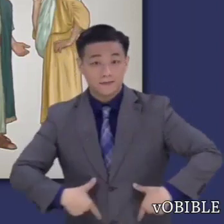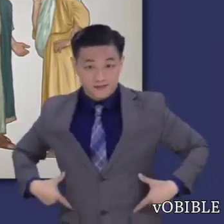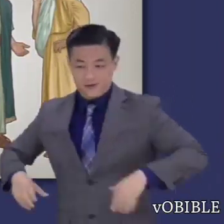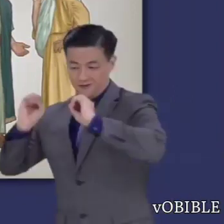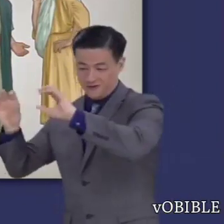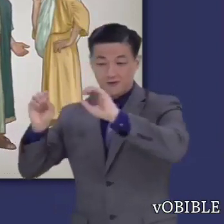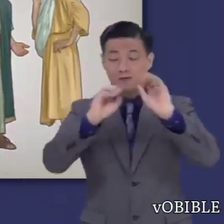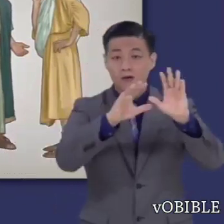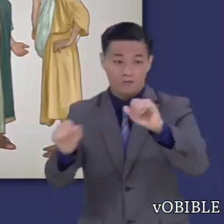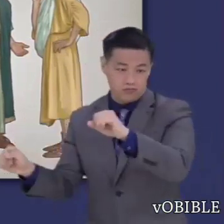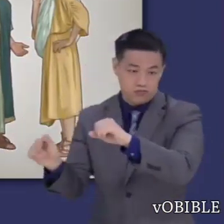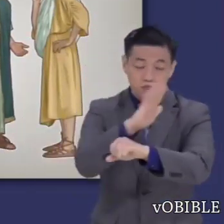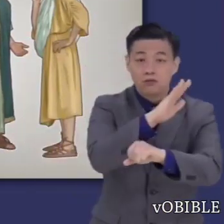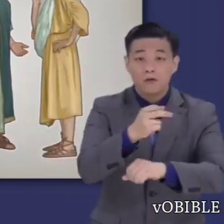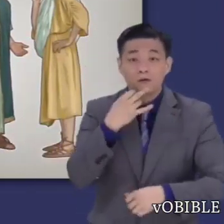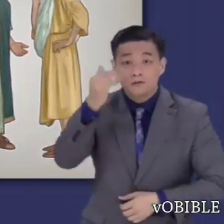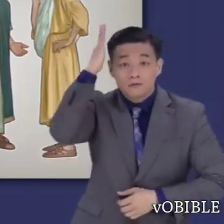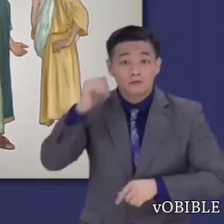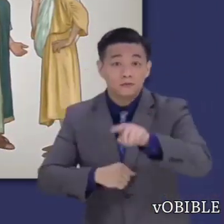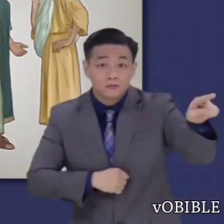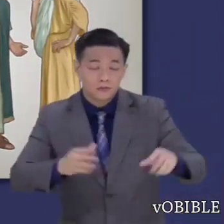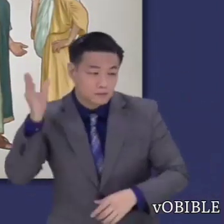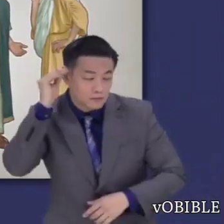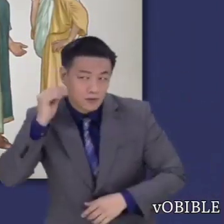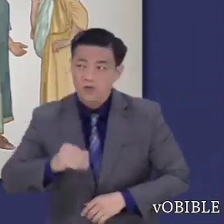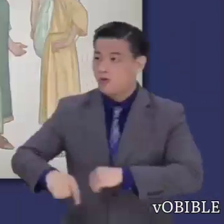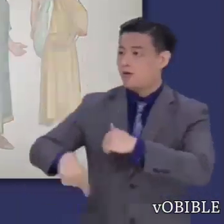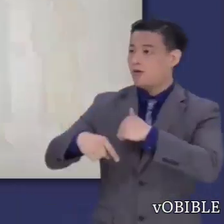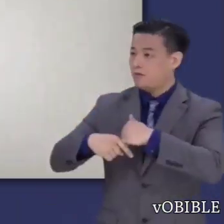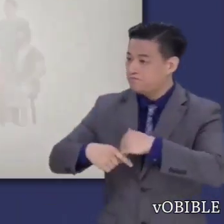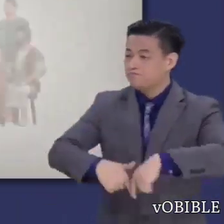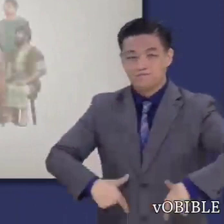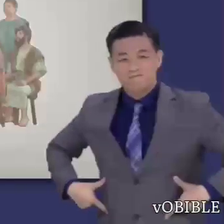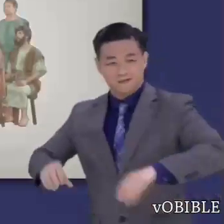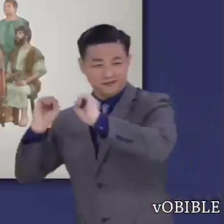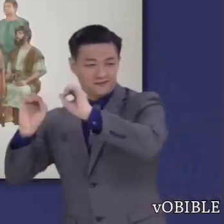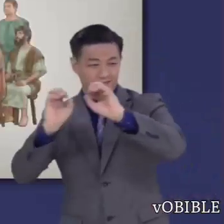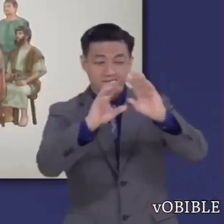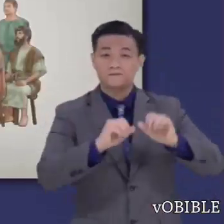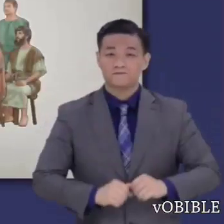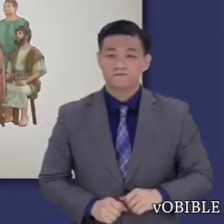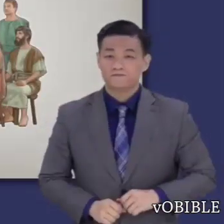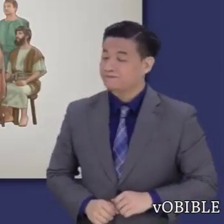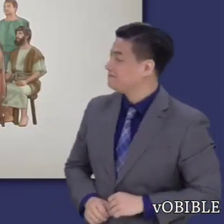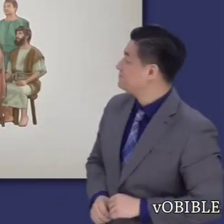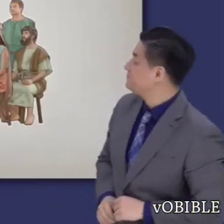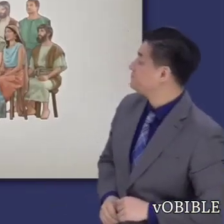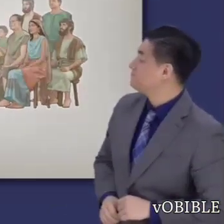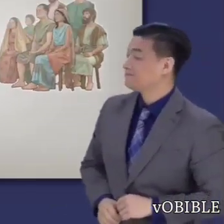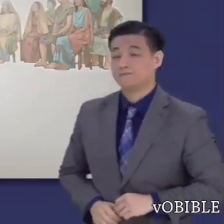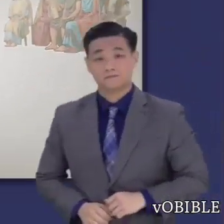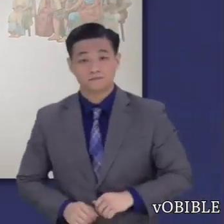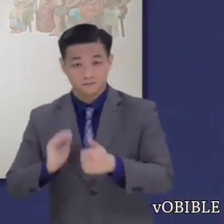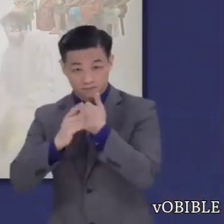这让其他弟兄受到鼓励，放胆宣扬上帝的话语。第二章，保